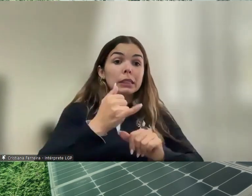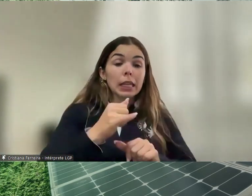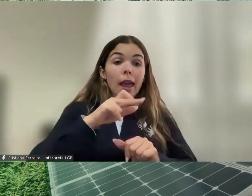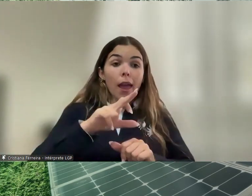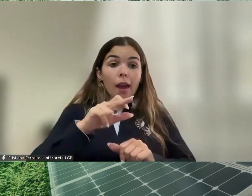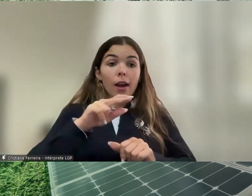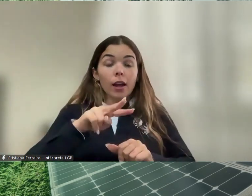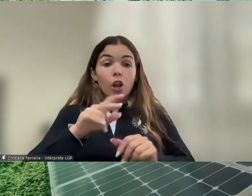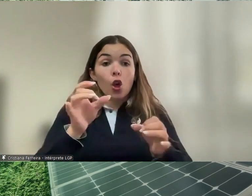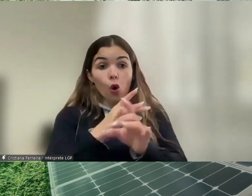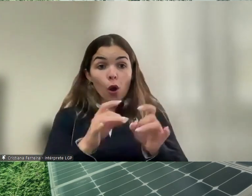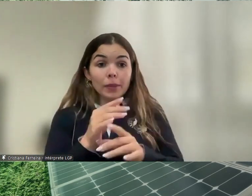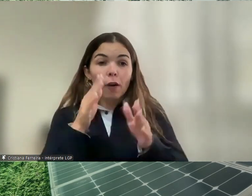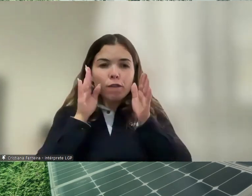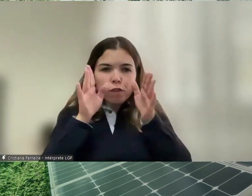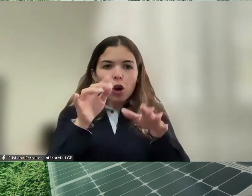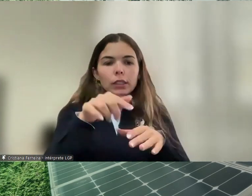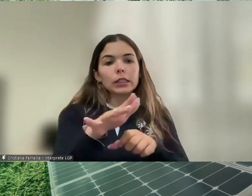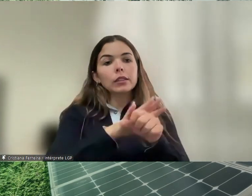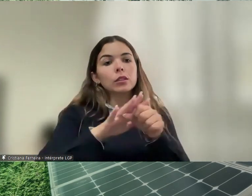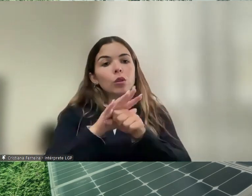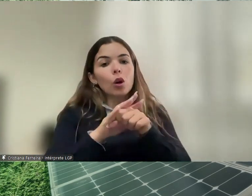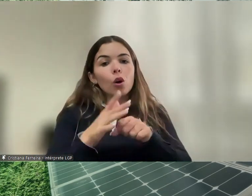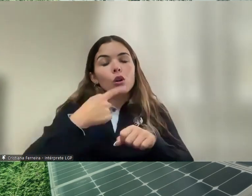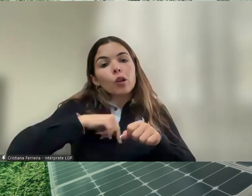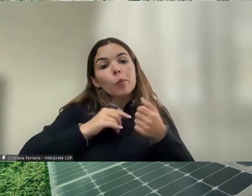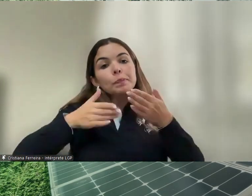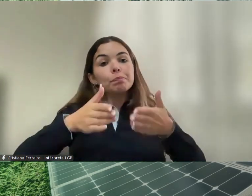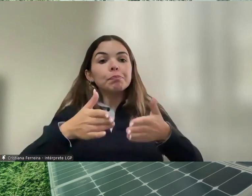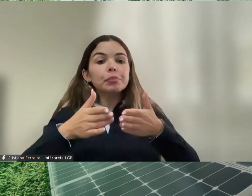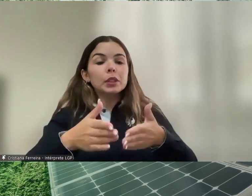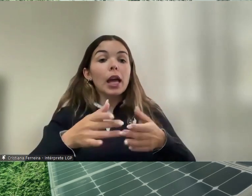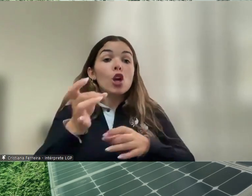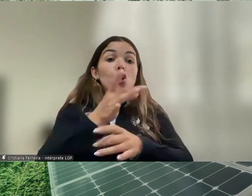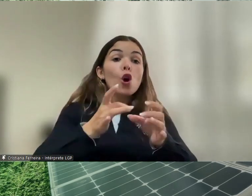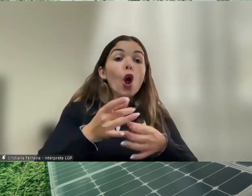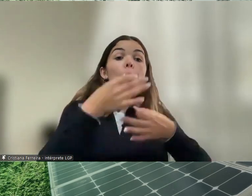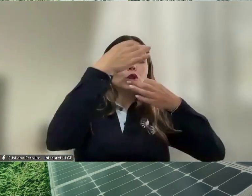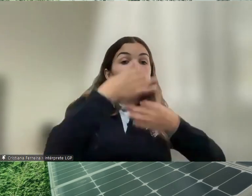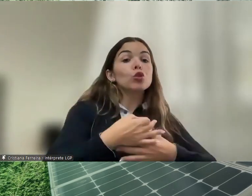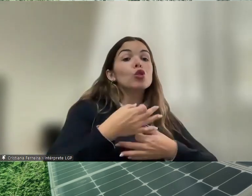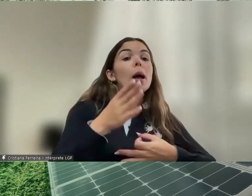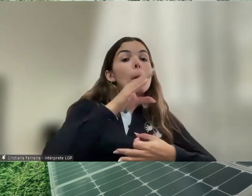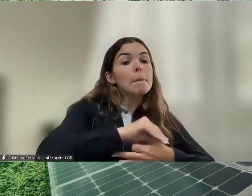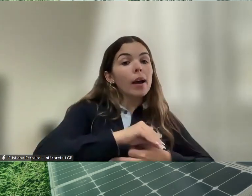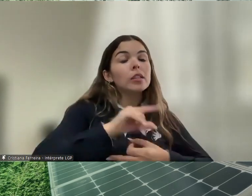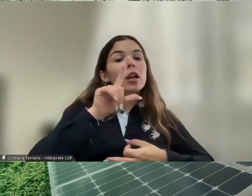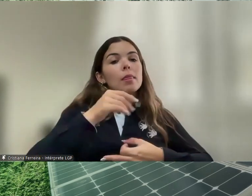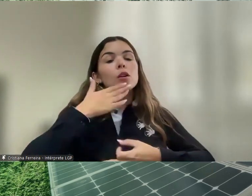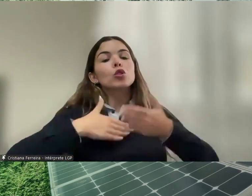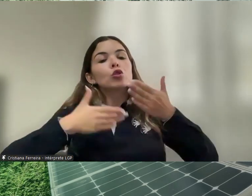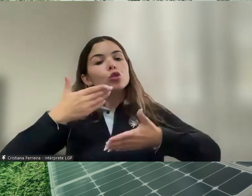centra-se precisamente nesta questão. Como é que podemos contribuir para uma Europa mais justa, mais sustentável e